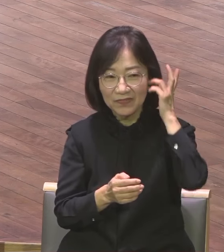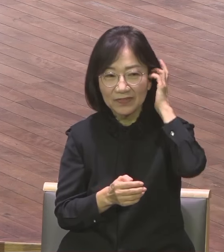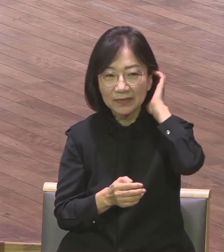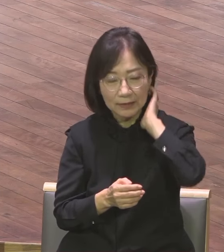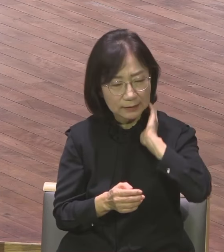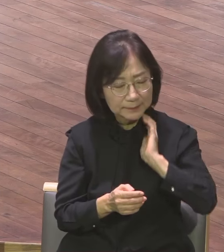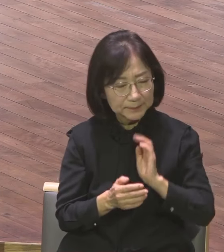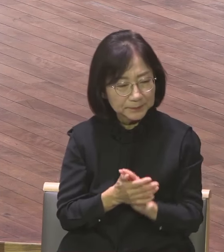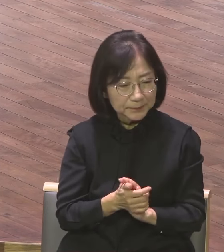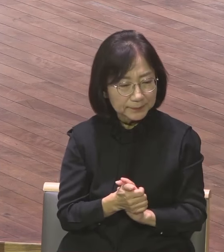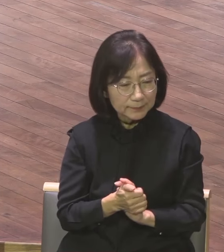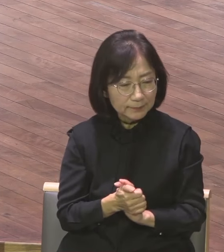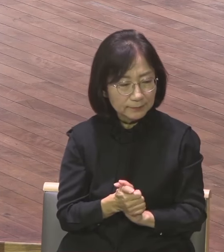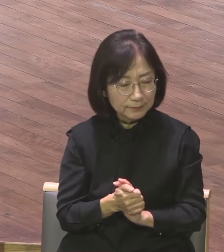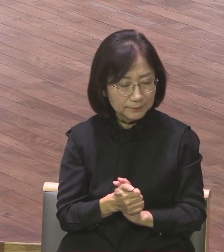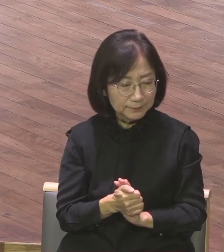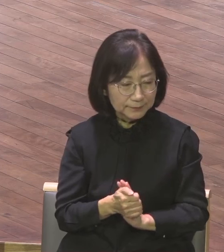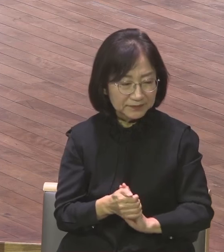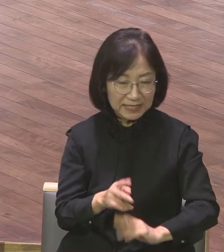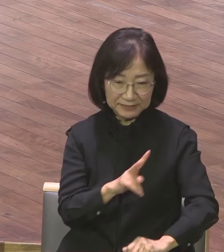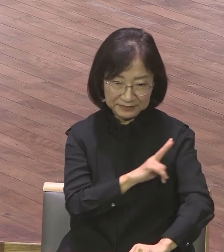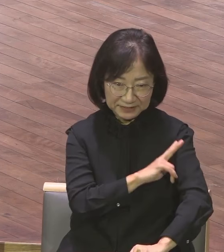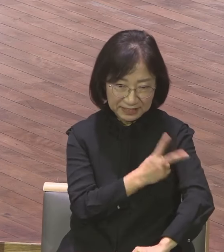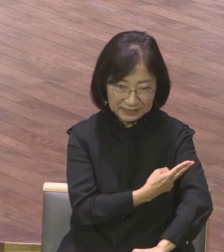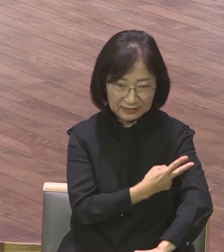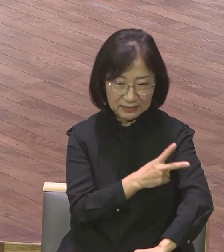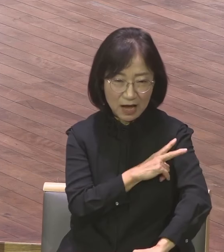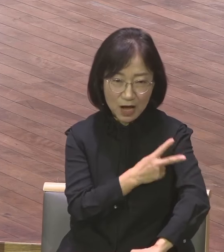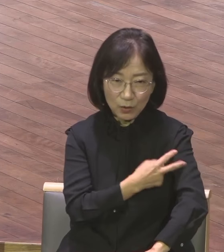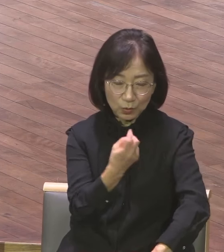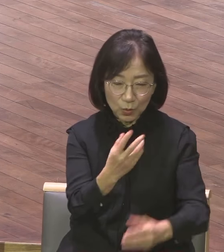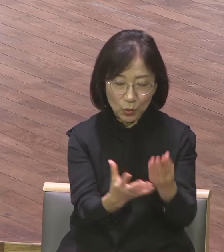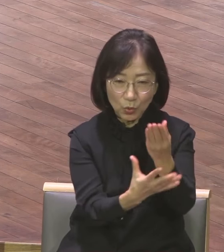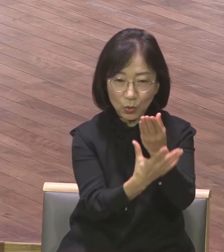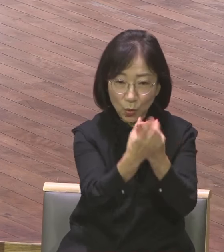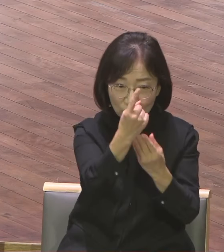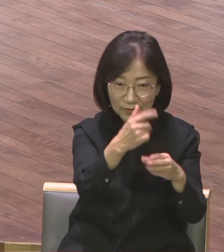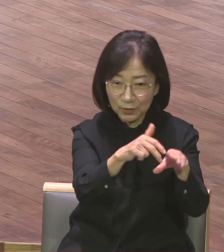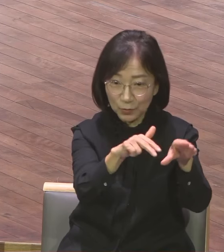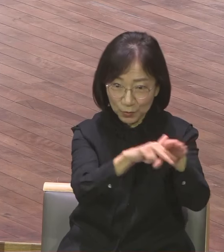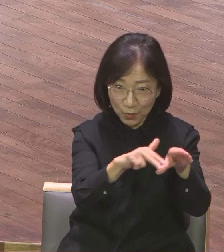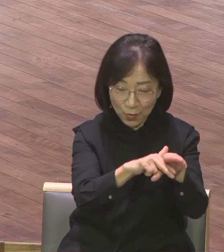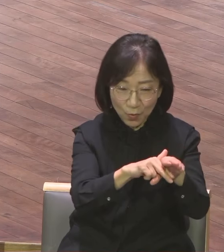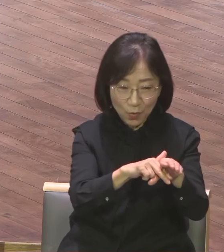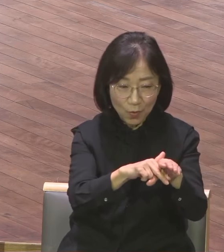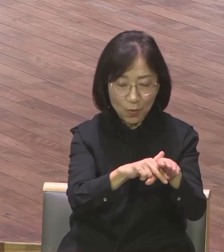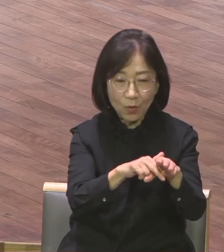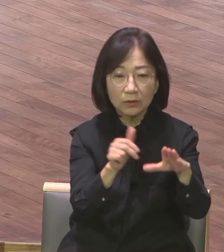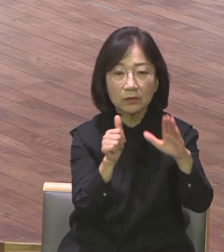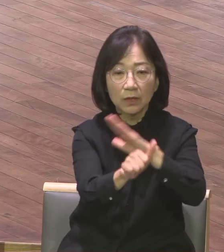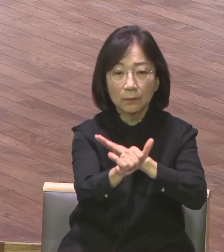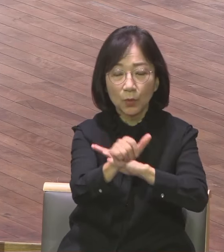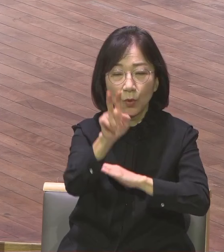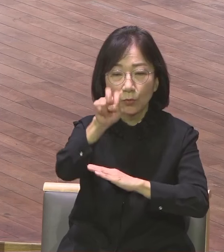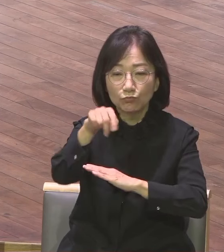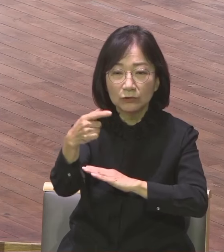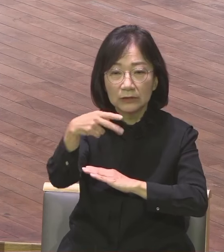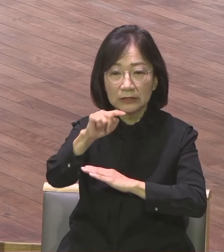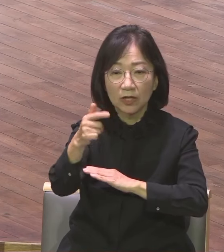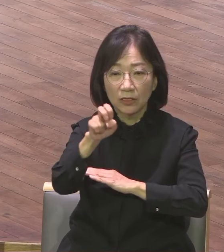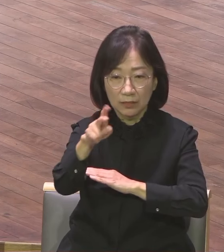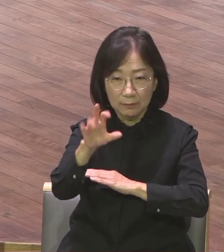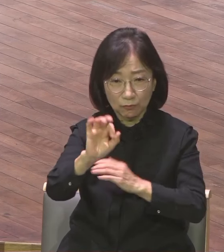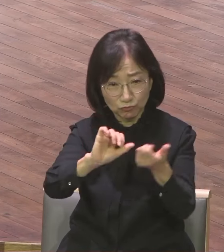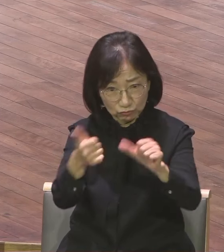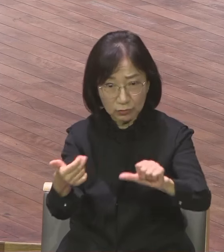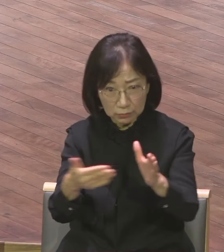떡떡 뭉쳐가지고 막 똘똘 뭉쳐. 이단일수록 더하지요. 통일교 보세요. 지금 무슨 죽은 지 오래됐는데도 막 어마어마합니다. 재산